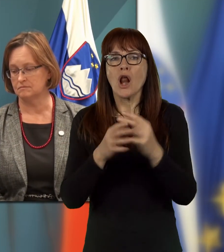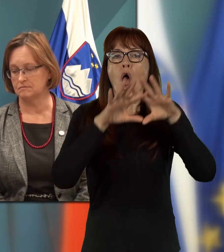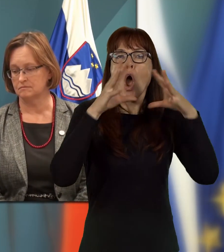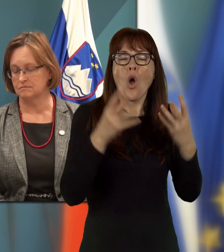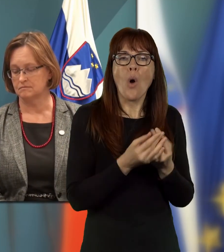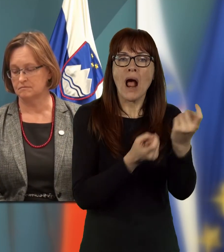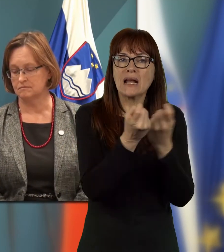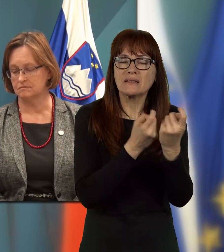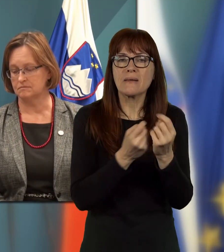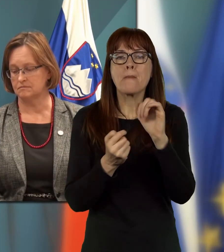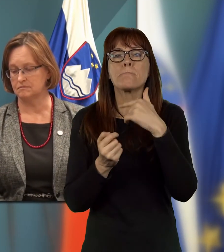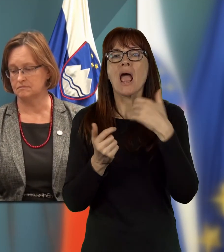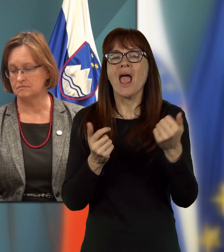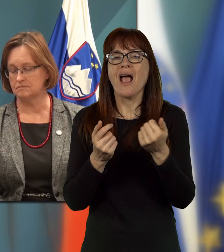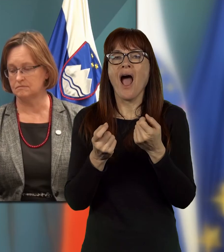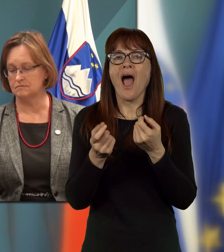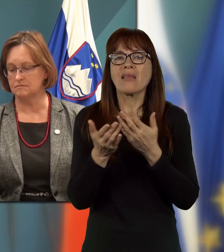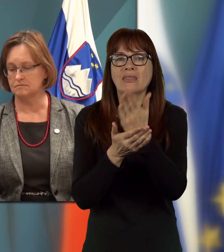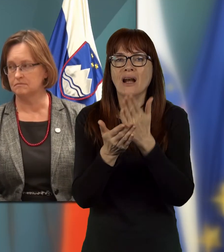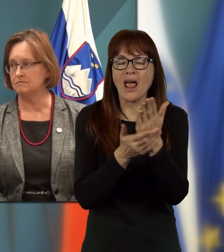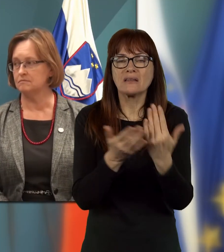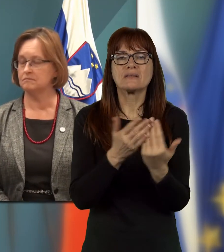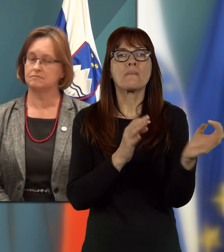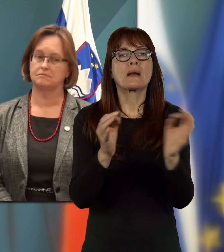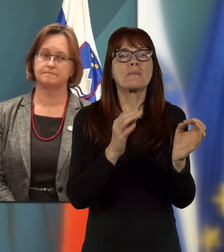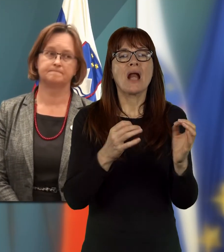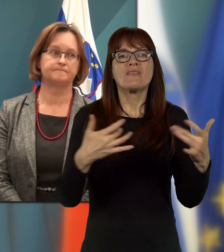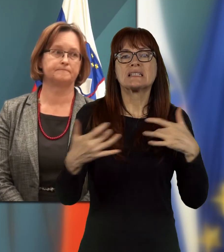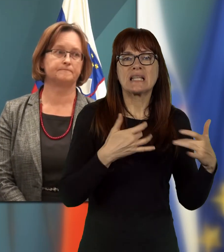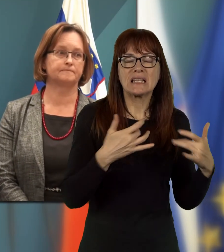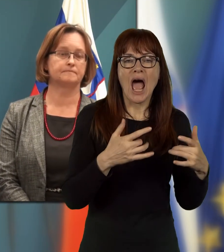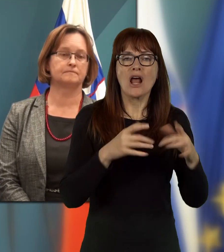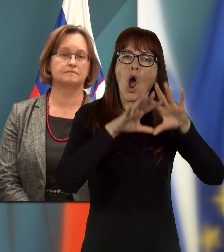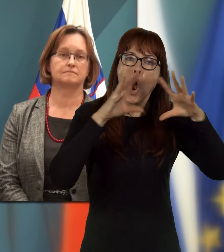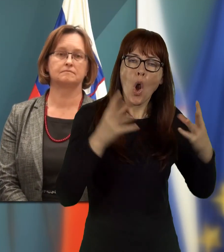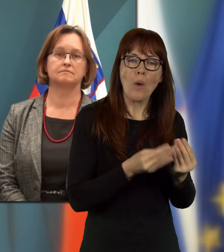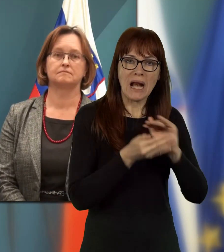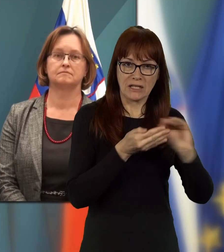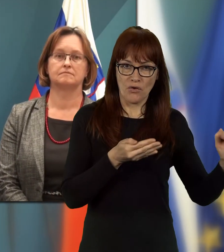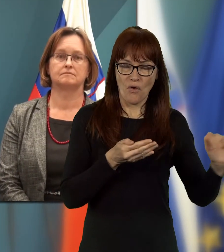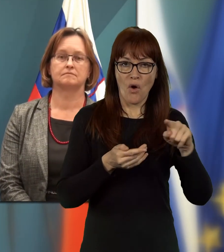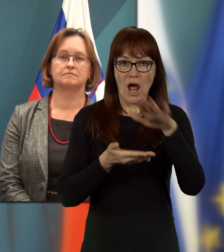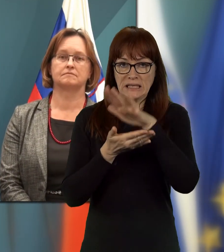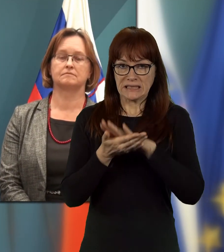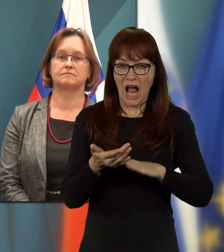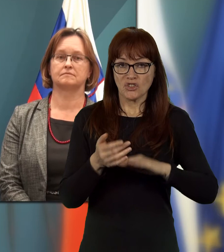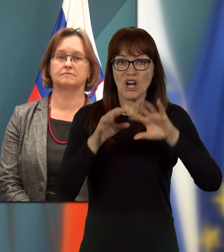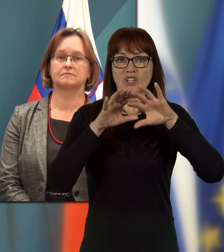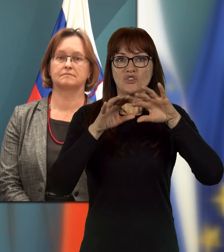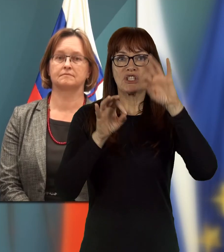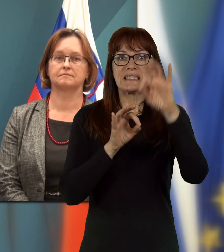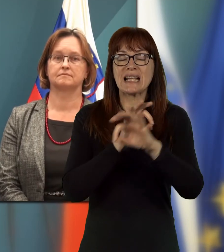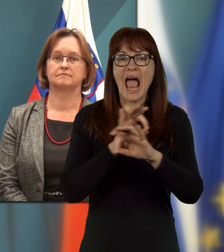globalne izzive, ne za megatrende, ne za priprave scenarijev na globalnem nivoju. In ti, ko začneš